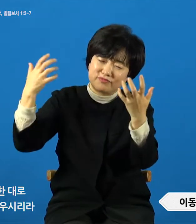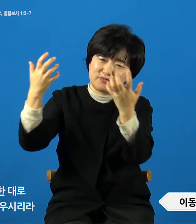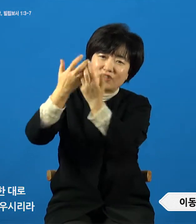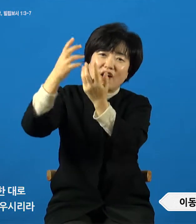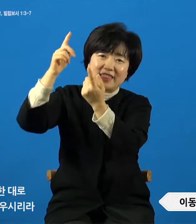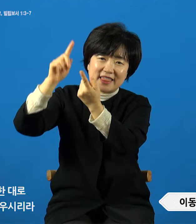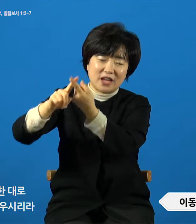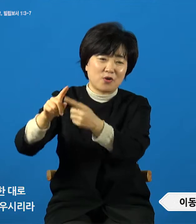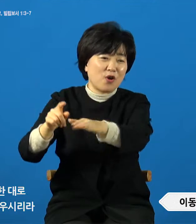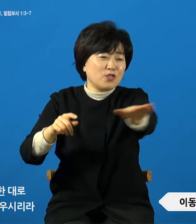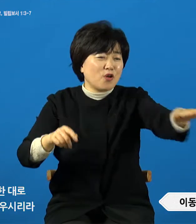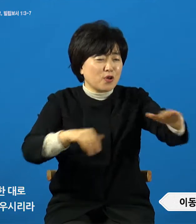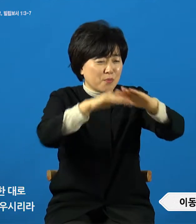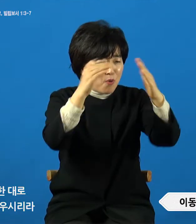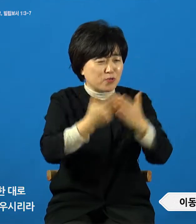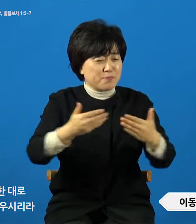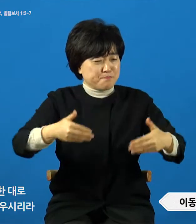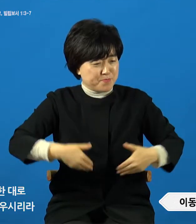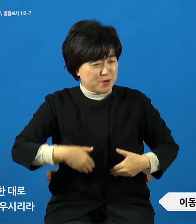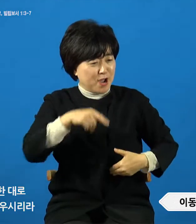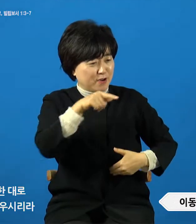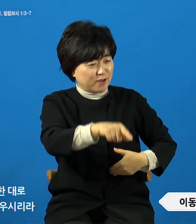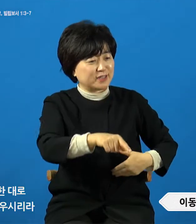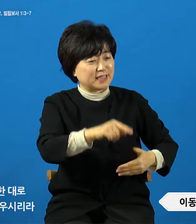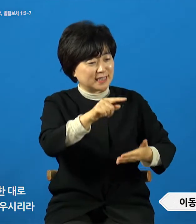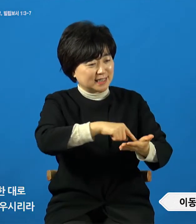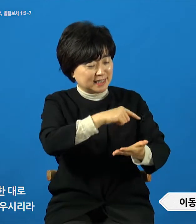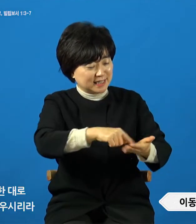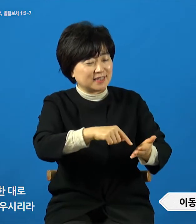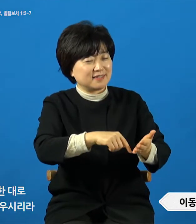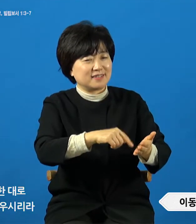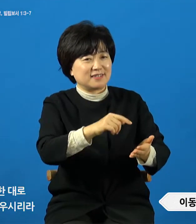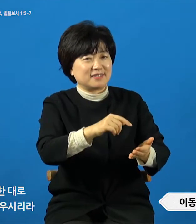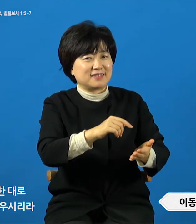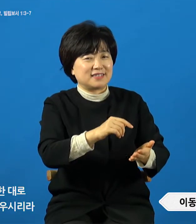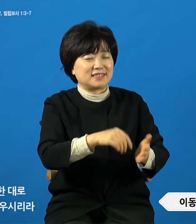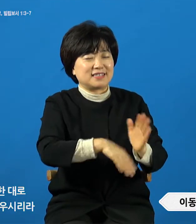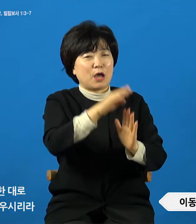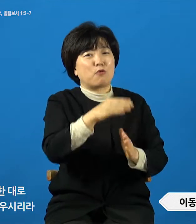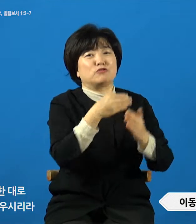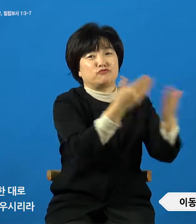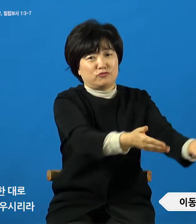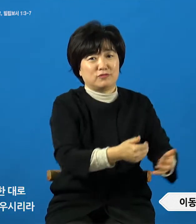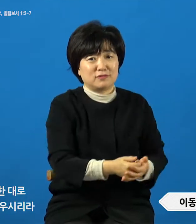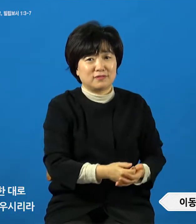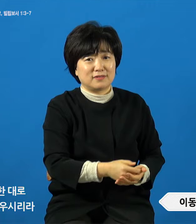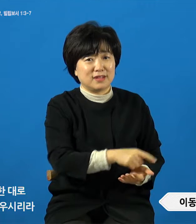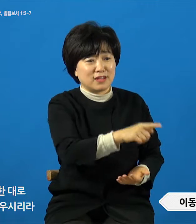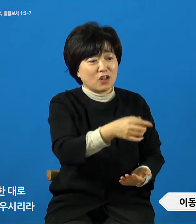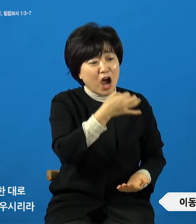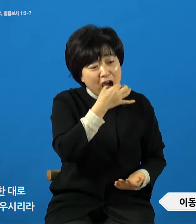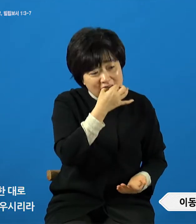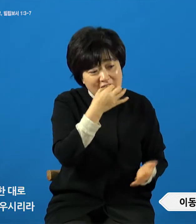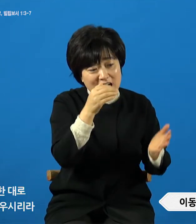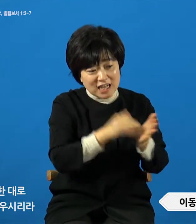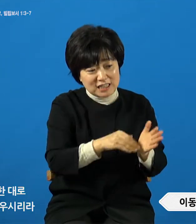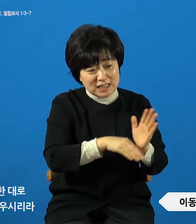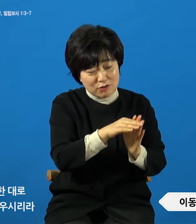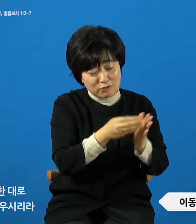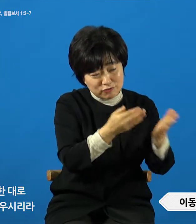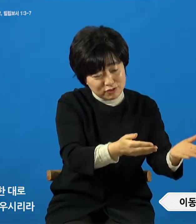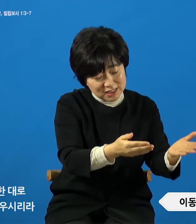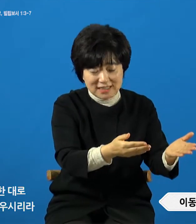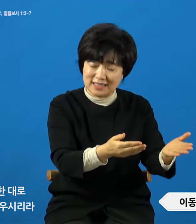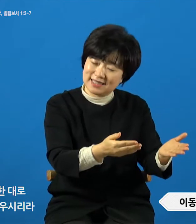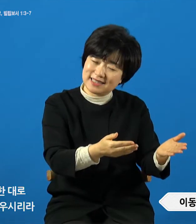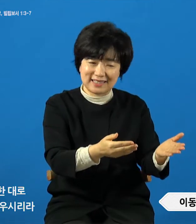너희 모든 쓸 것을 채우시리라. 아멘이십니까? 너희 모든 욕심까지 채워주시지 않으실지 모르지만